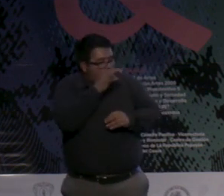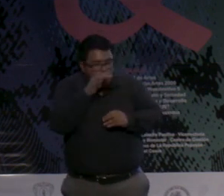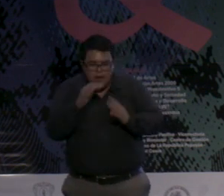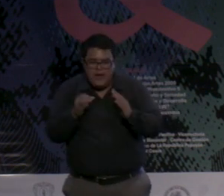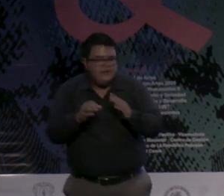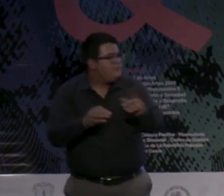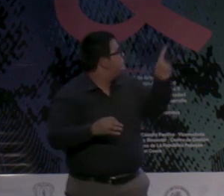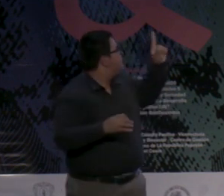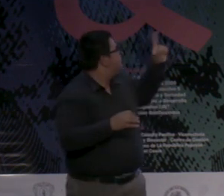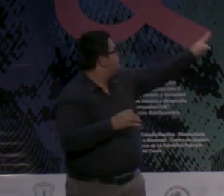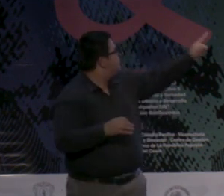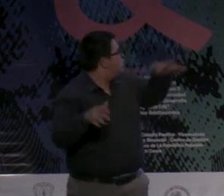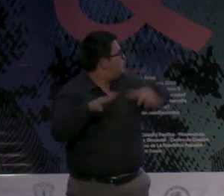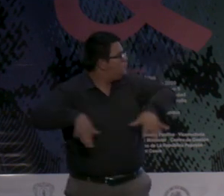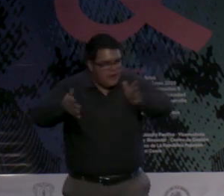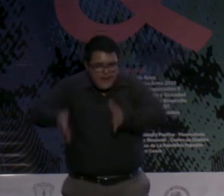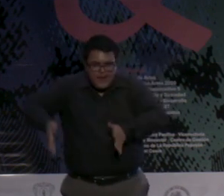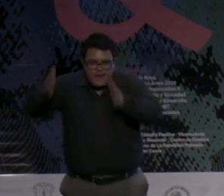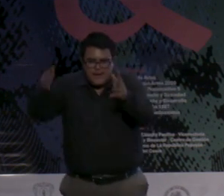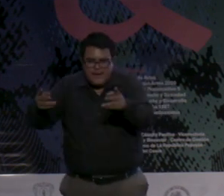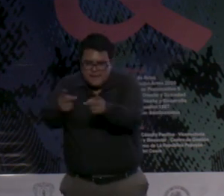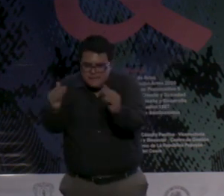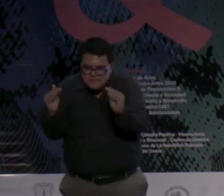fue haciendo el consorcio? Fue desocupando,